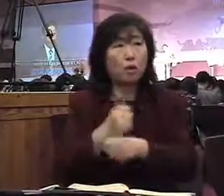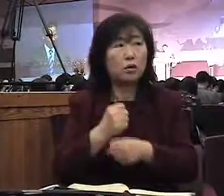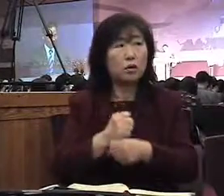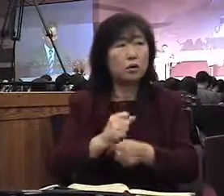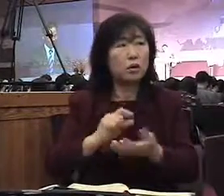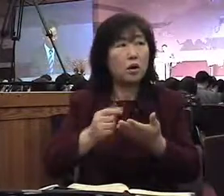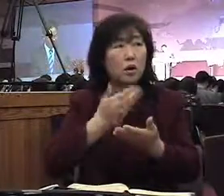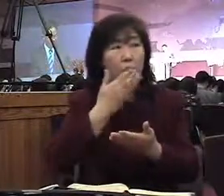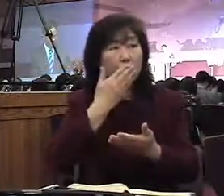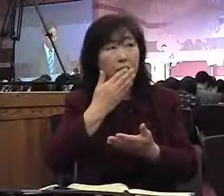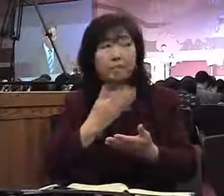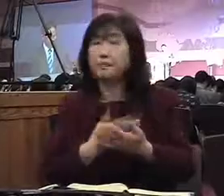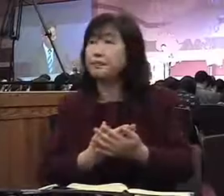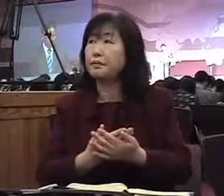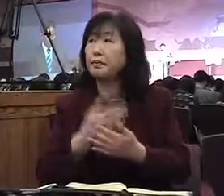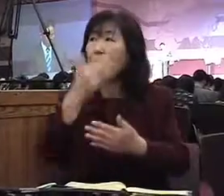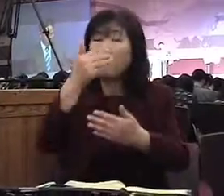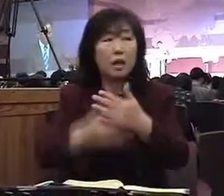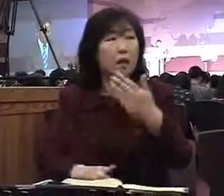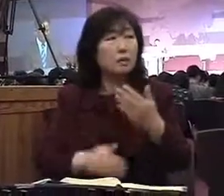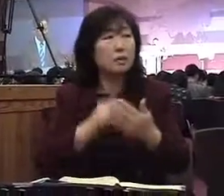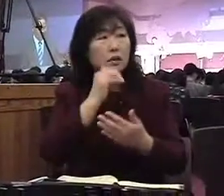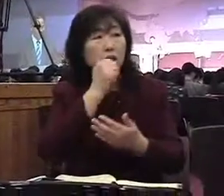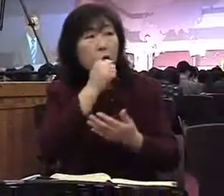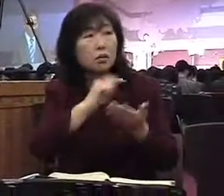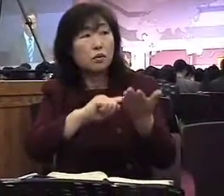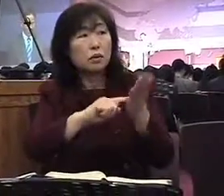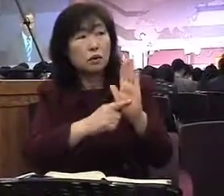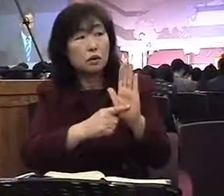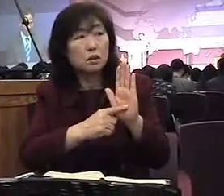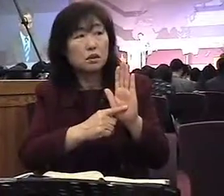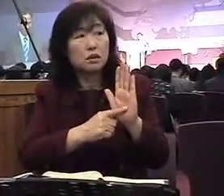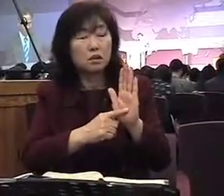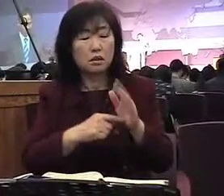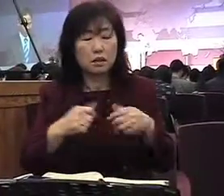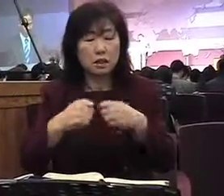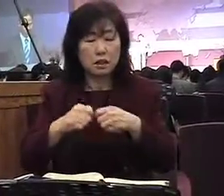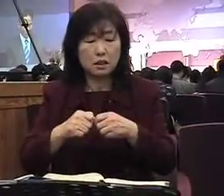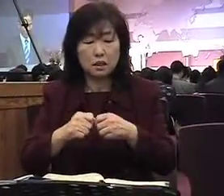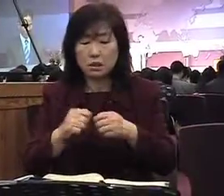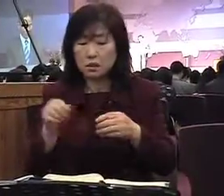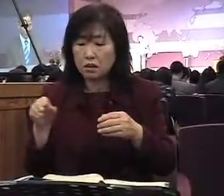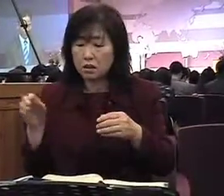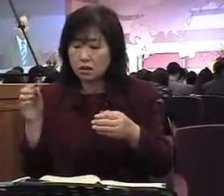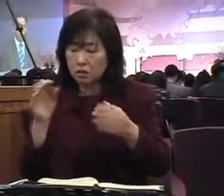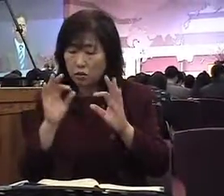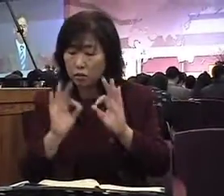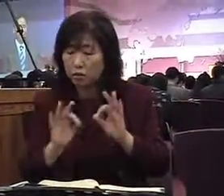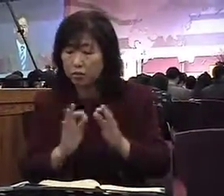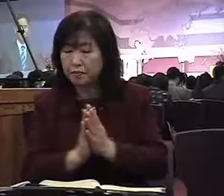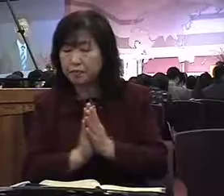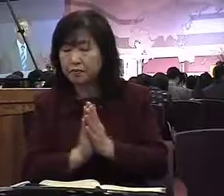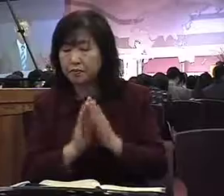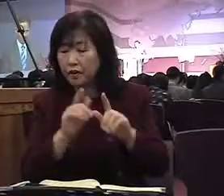같습니다. 그리고 나머지 소식들은 주보를 자세히 살펴보시기를 바라고요. 특별히 여러